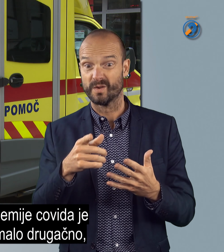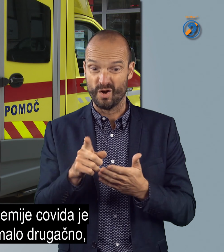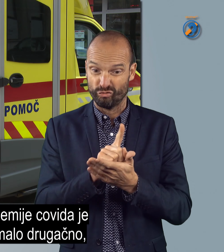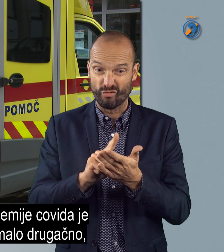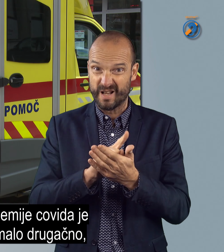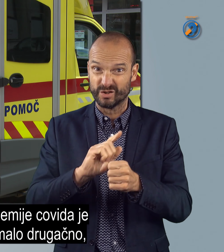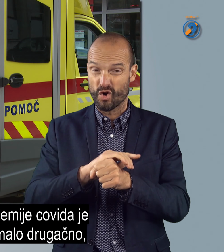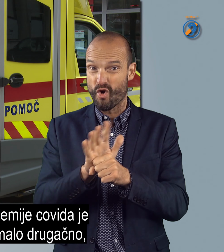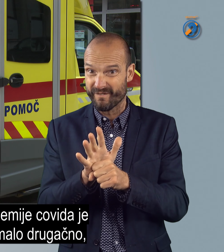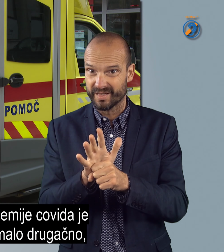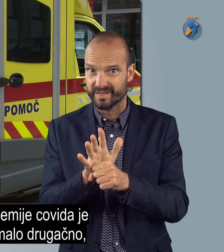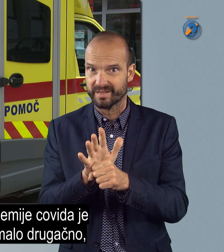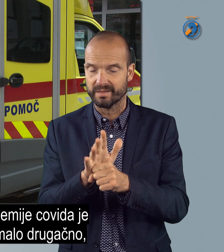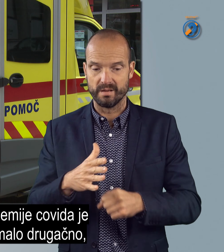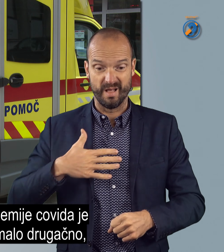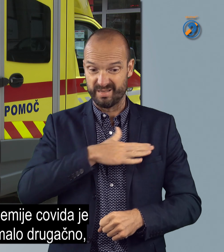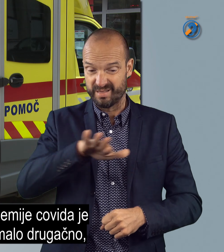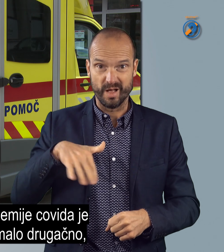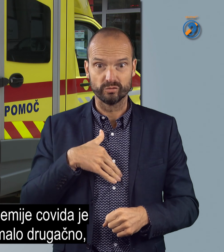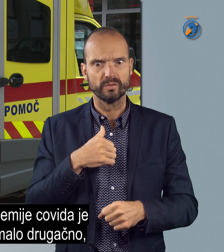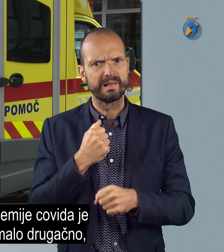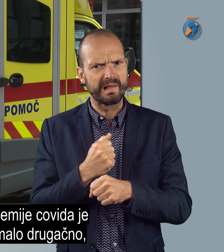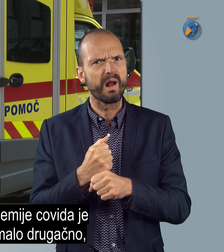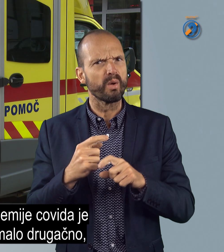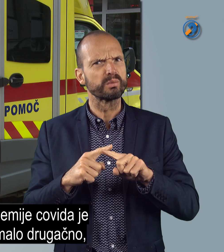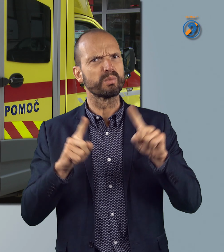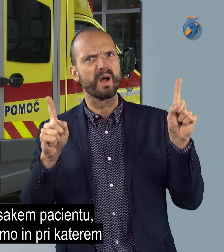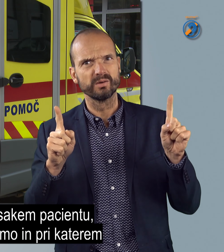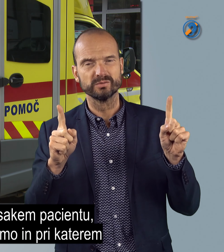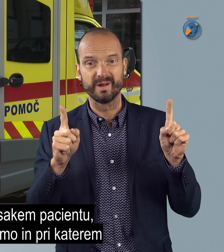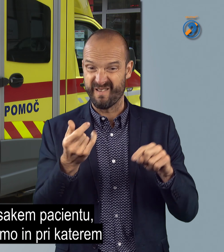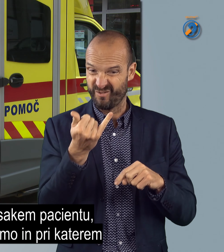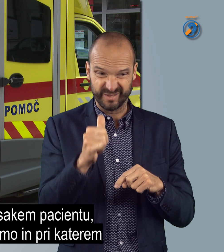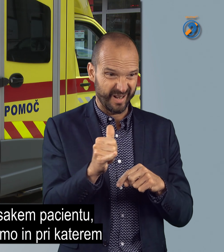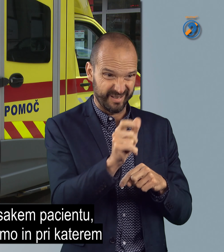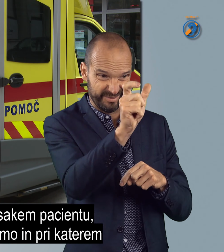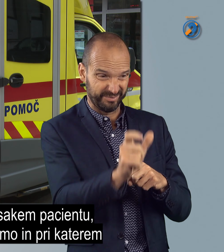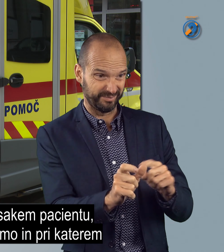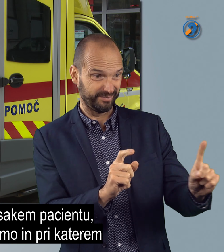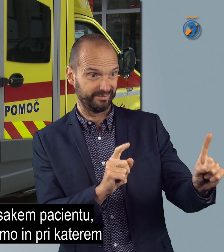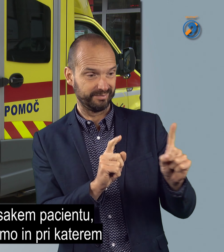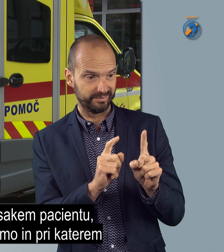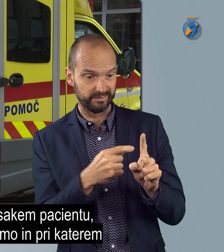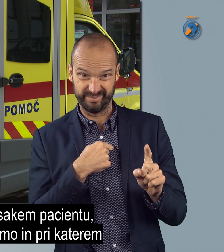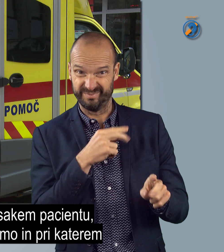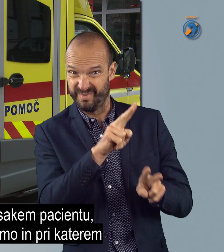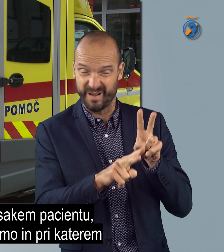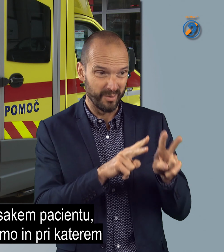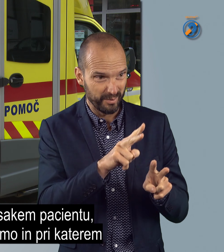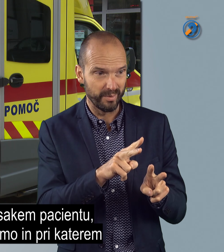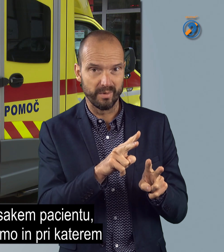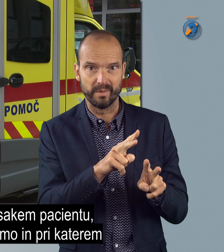času epidemije COVID-a, rekel, naše delo malo drugačno in sicer pri vsakemu pacijentu, ki ga